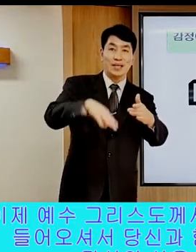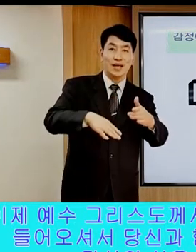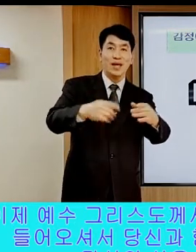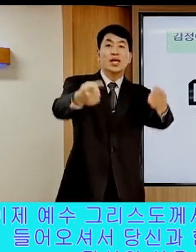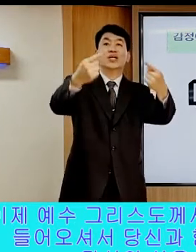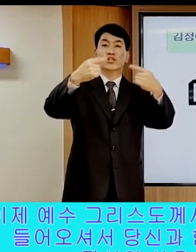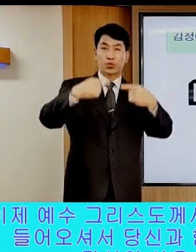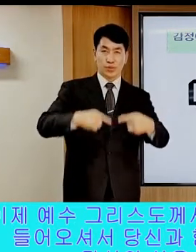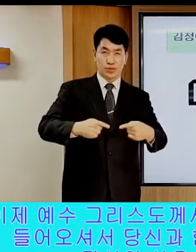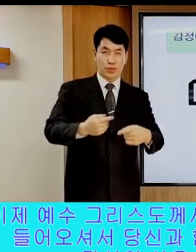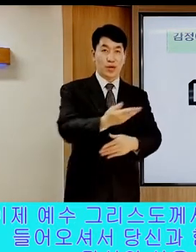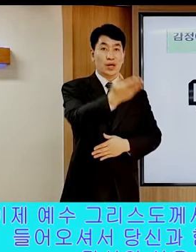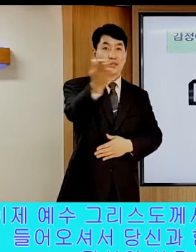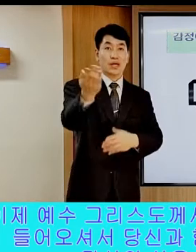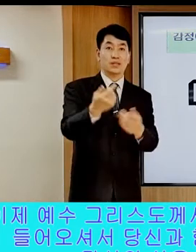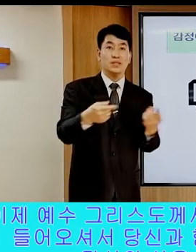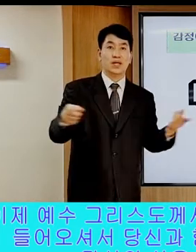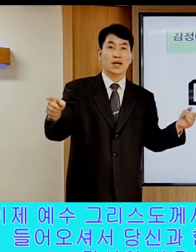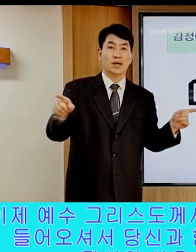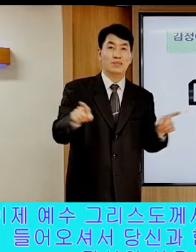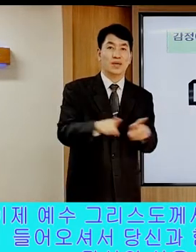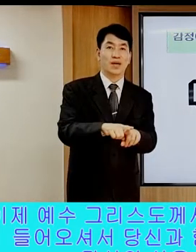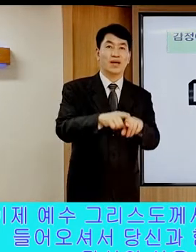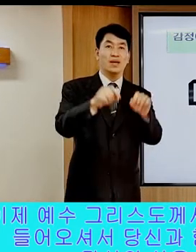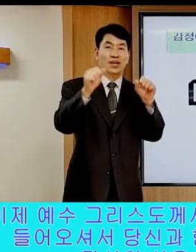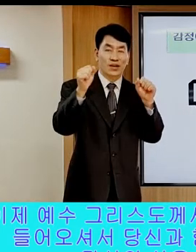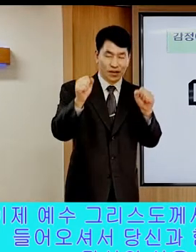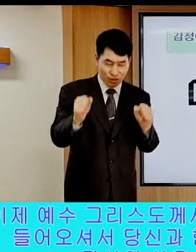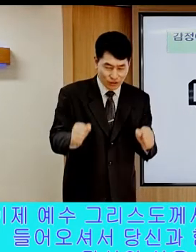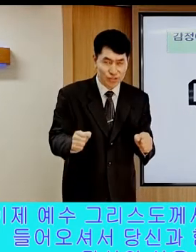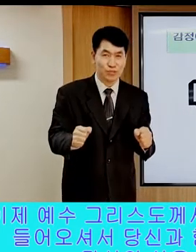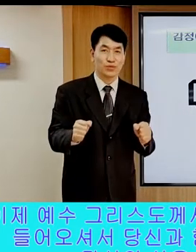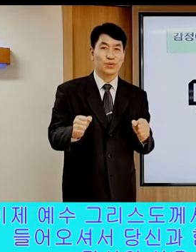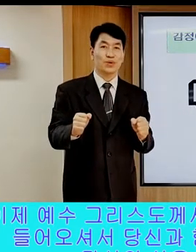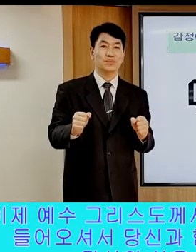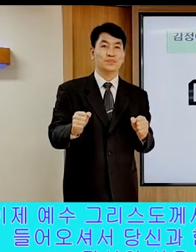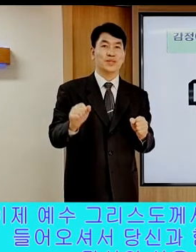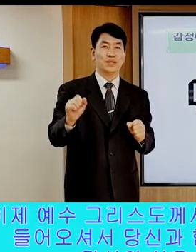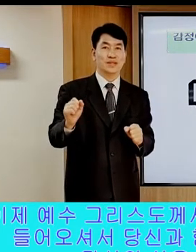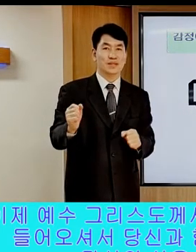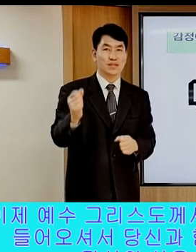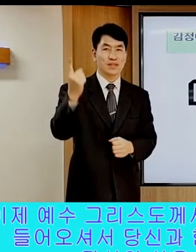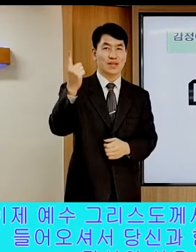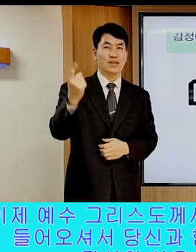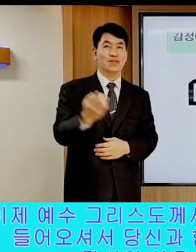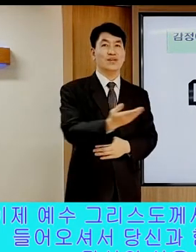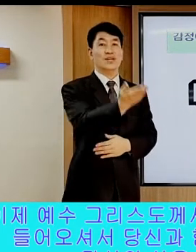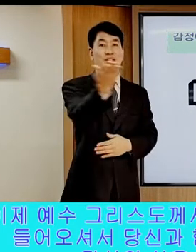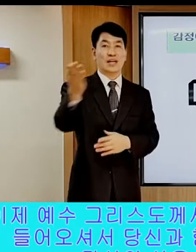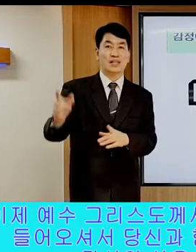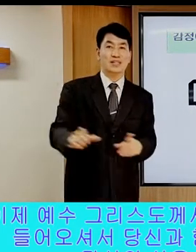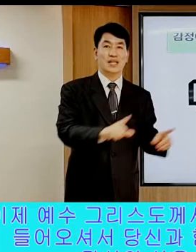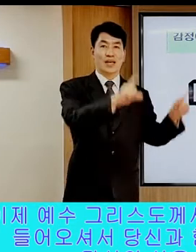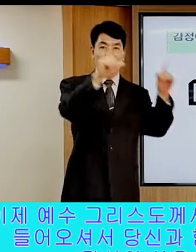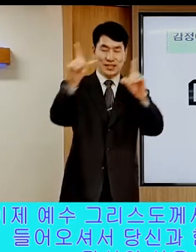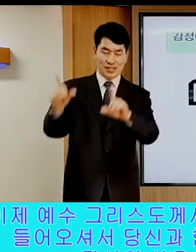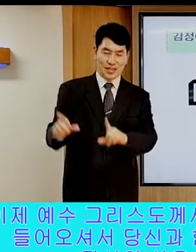안에 들어오셔서 당신과 함께 거하심으로 인하여 당신의 삶은